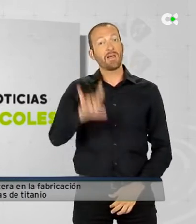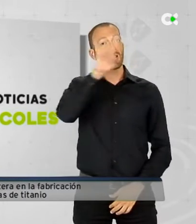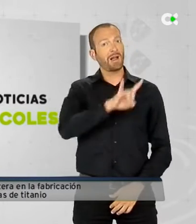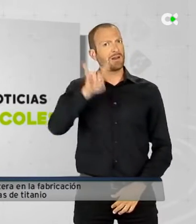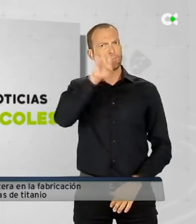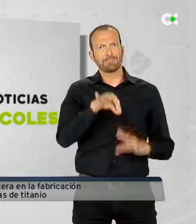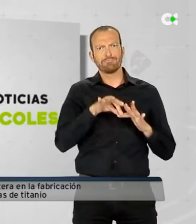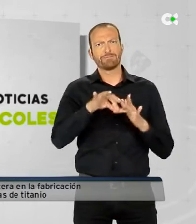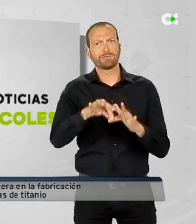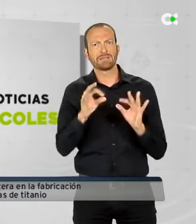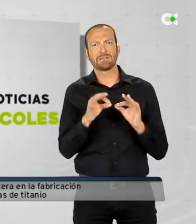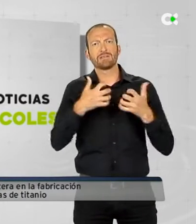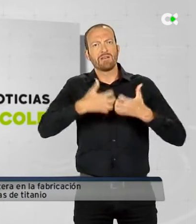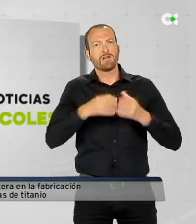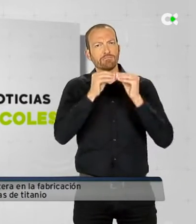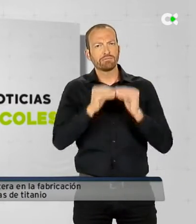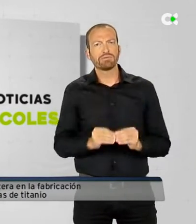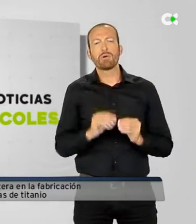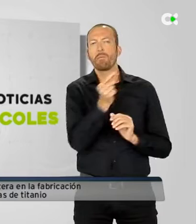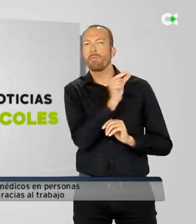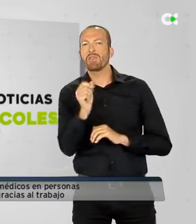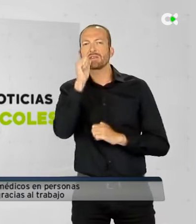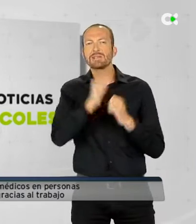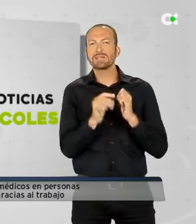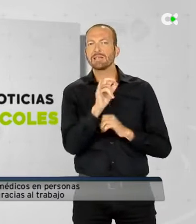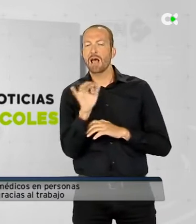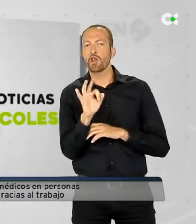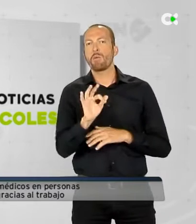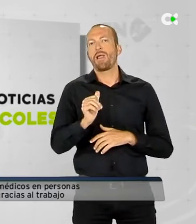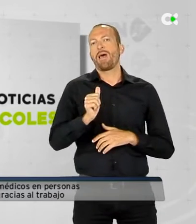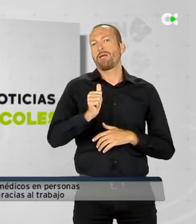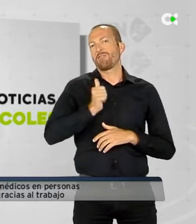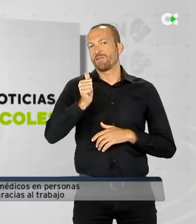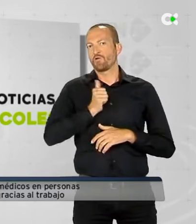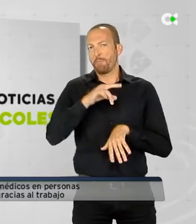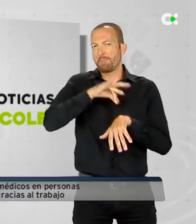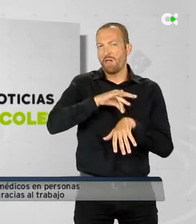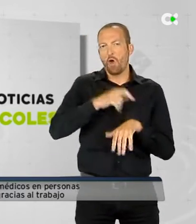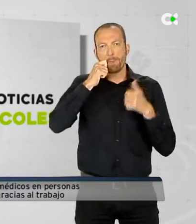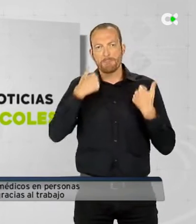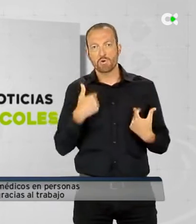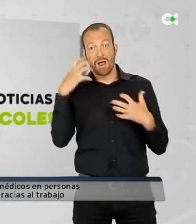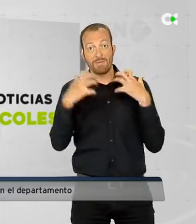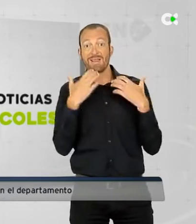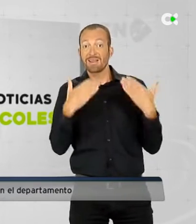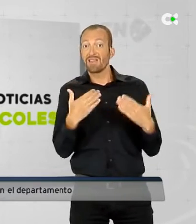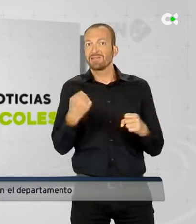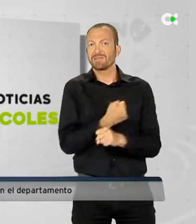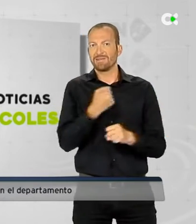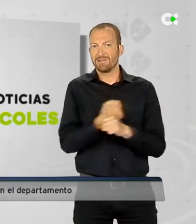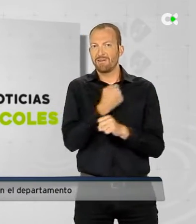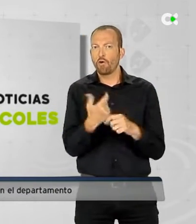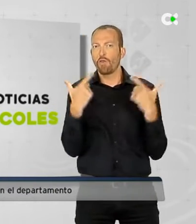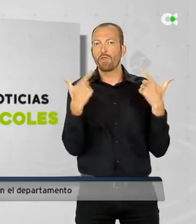Canarias es puntera en la fabricación de piezas de titanio para implantes médicos en personas y animales, gracias al trabajo que se hace en